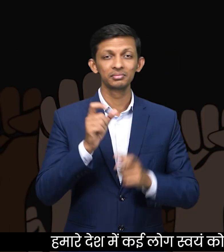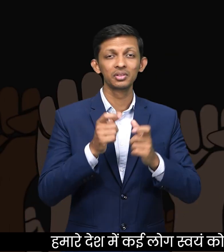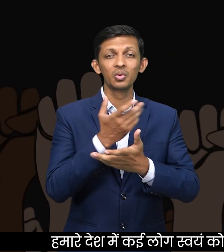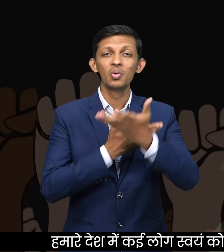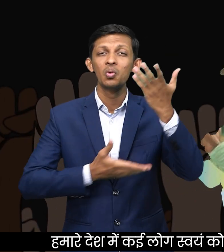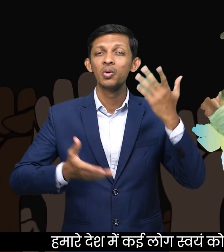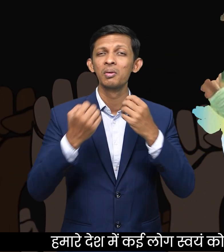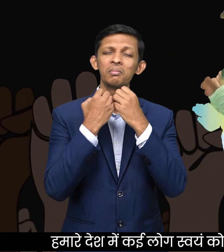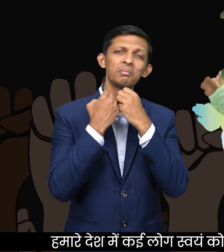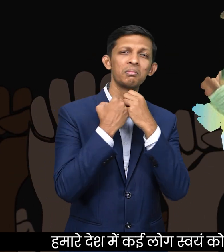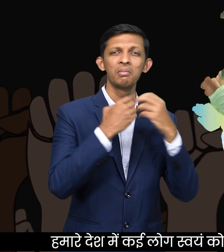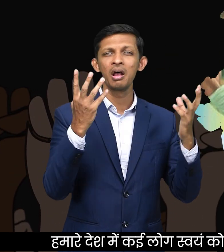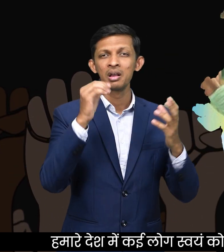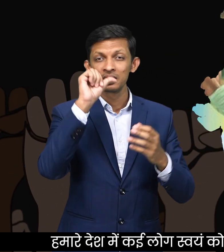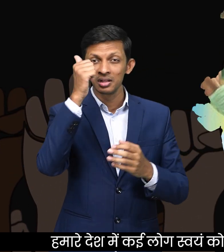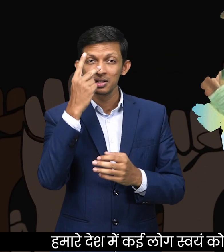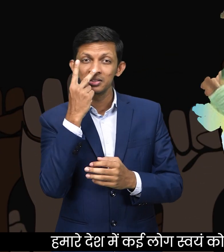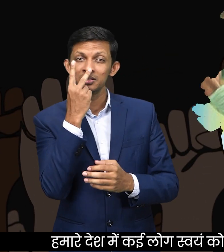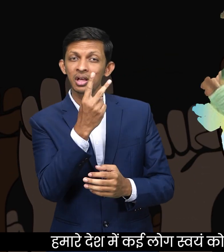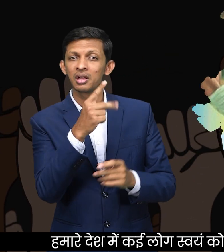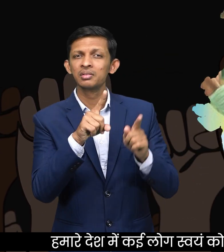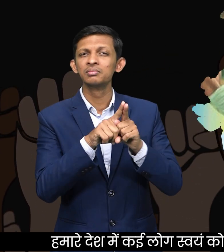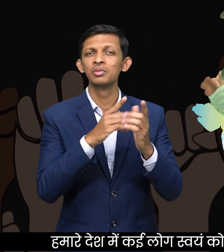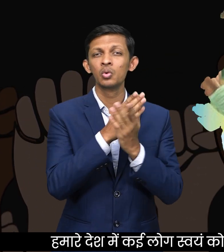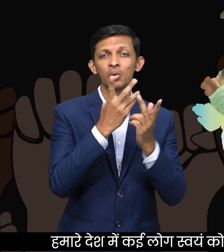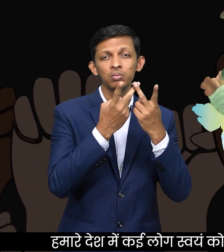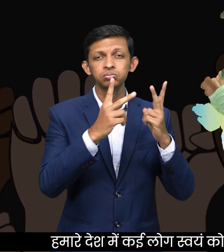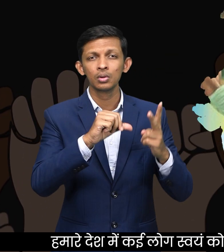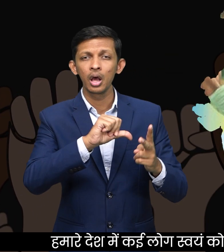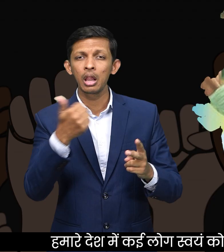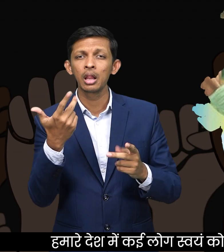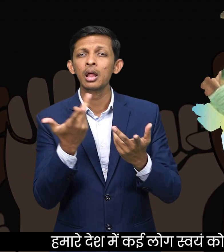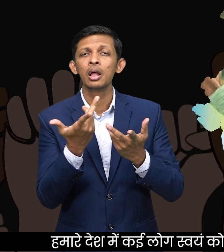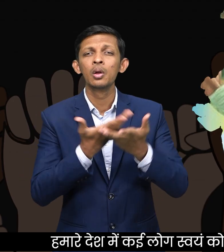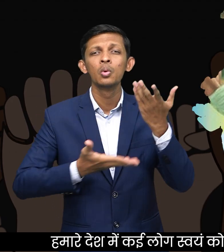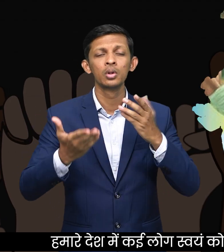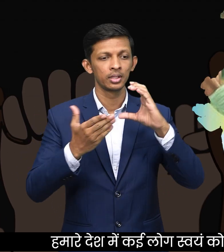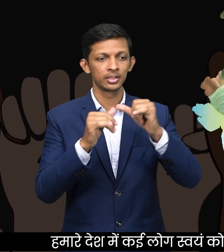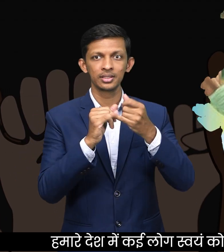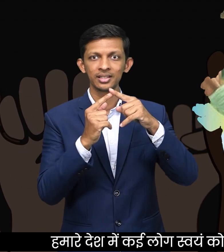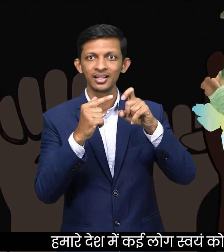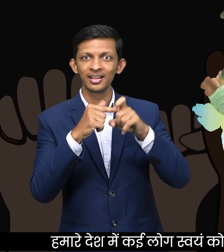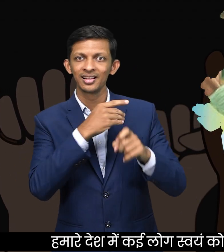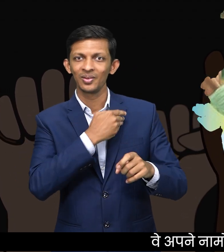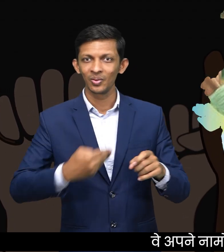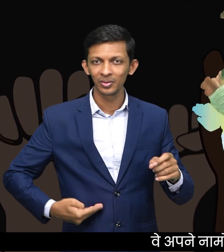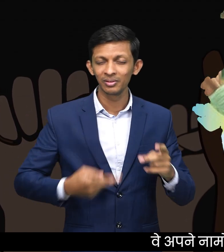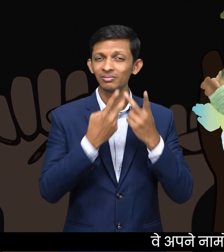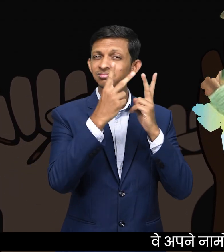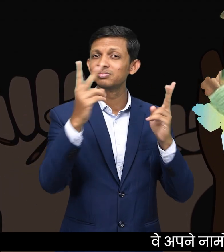हमारे देश में कई लोग स्वयं को किसी न किसी जाति के हिस्से के रूप में देखते हैं। वे अपने नामों